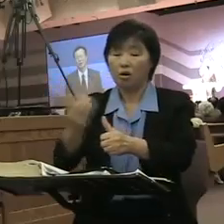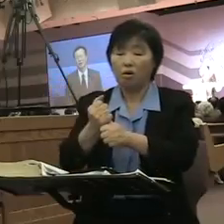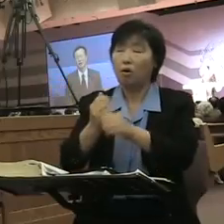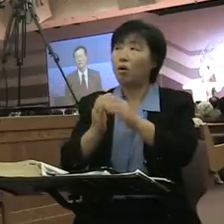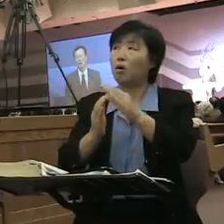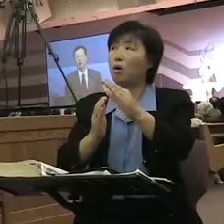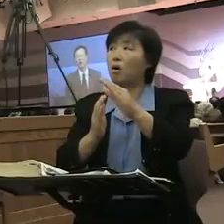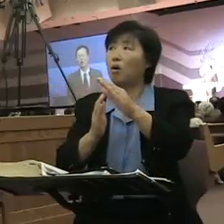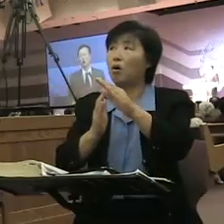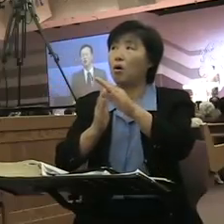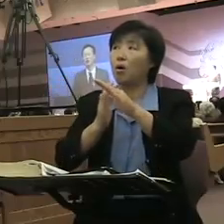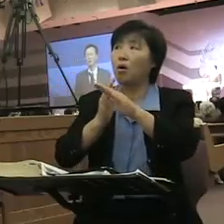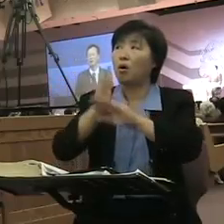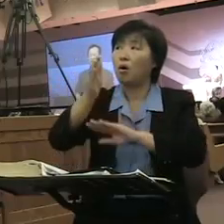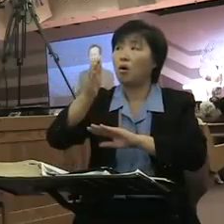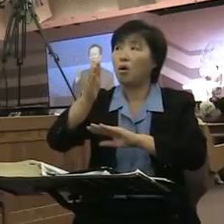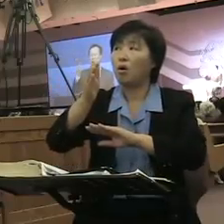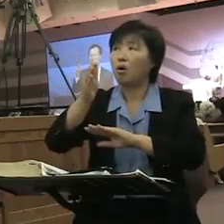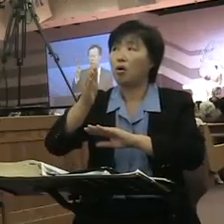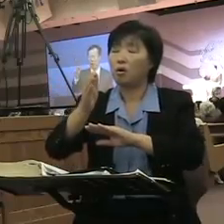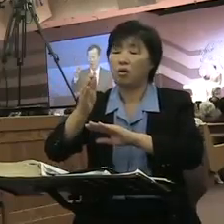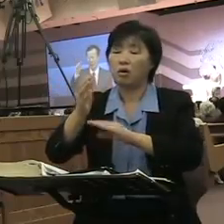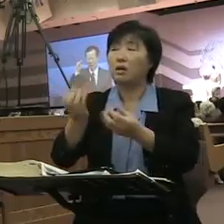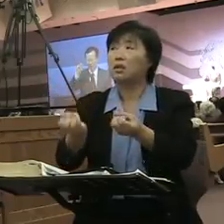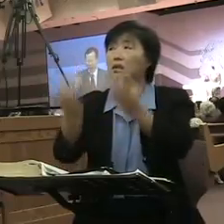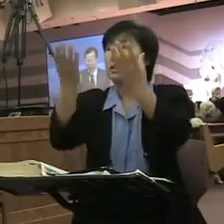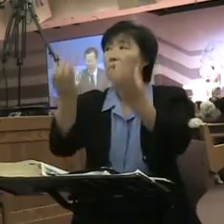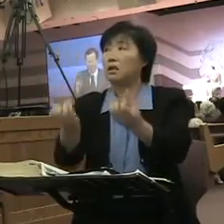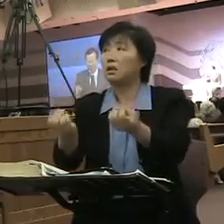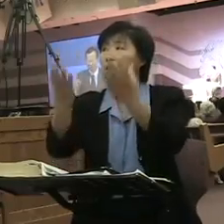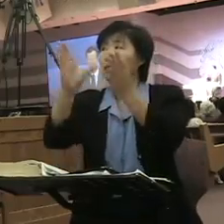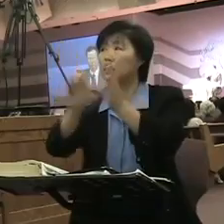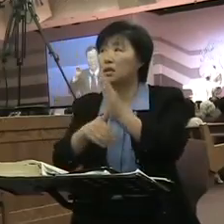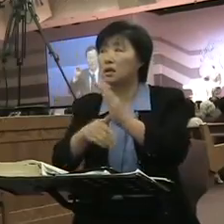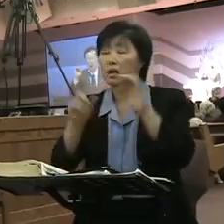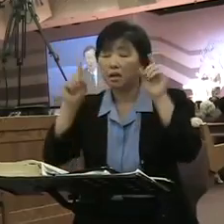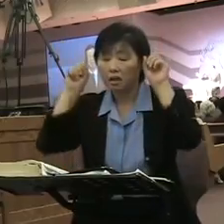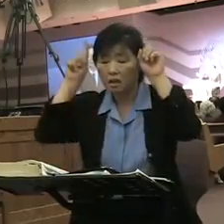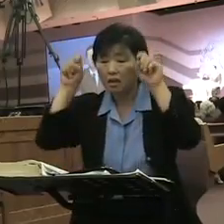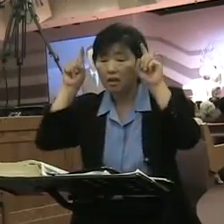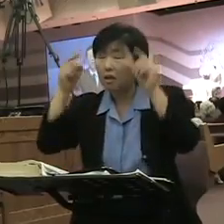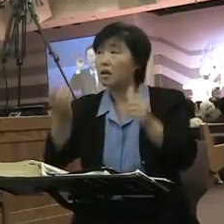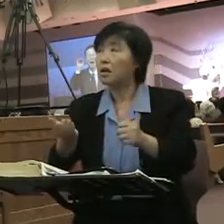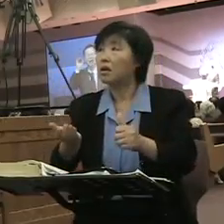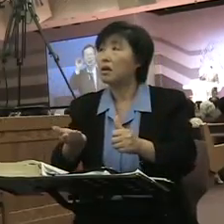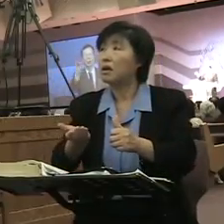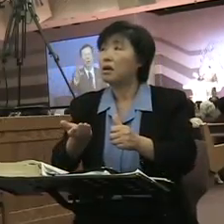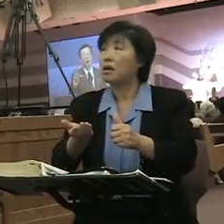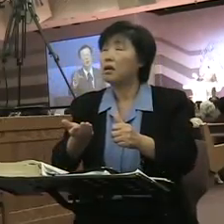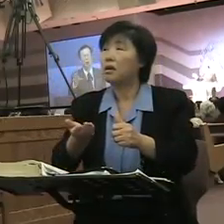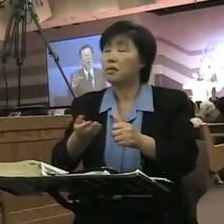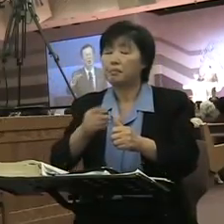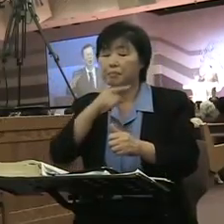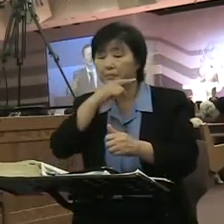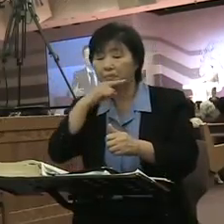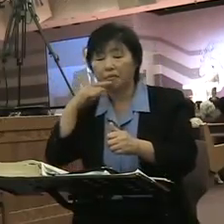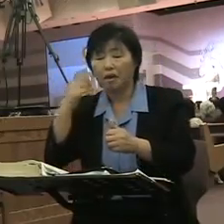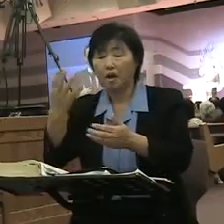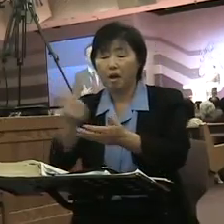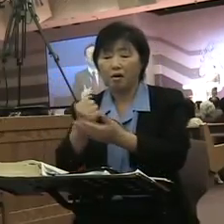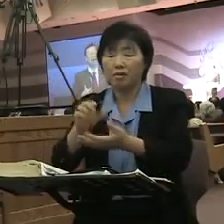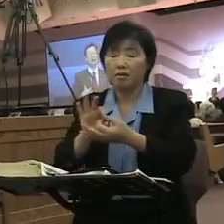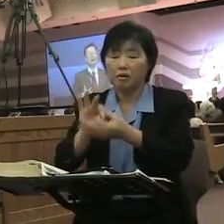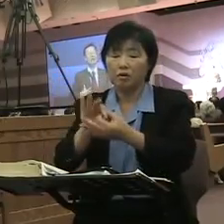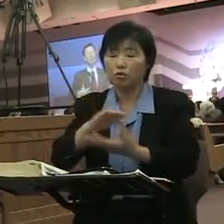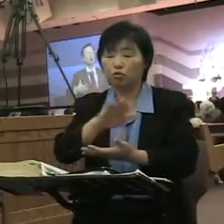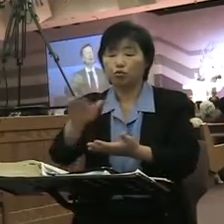하셨군요. 패스오버를 절기 때마다 양의 피를 우리가 셀러브레이트하며 양을 통하여서 우리가 받아야